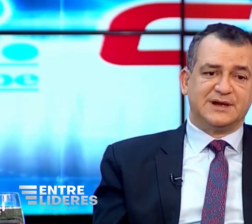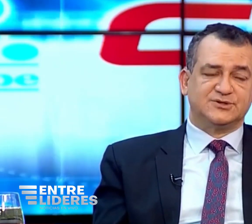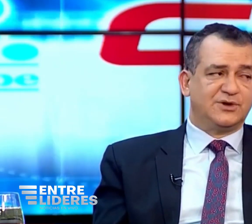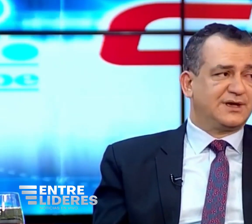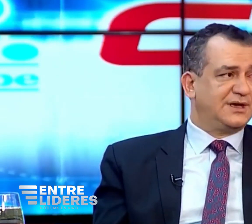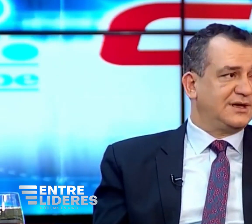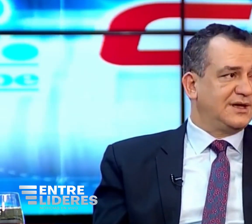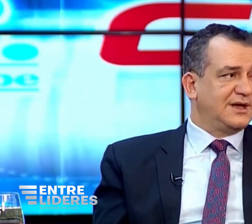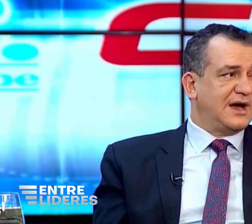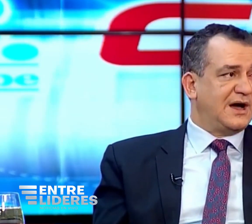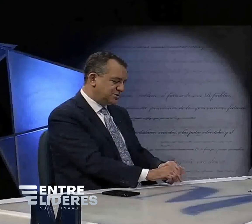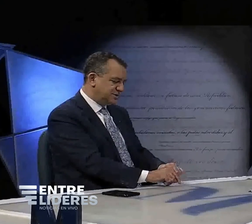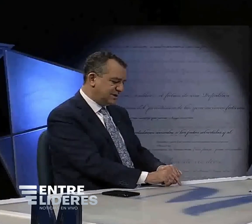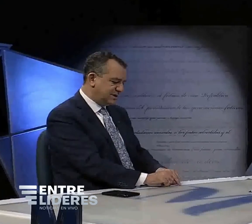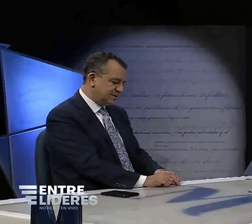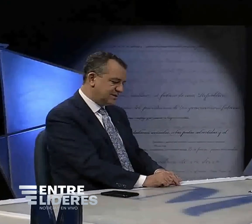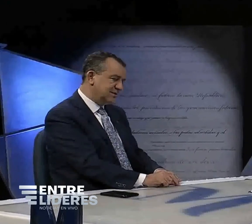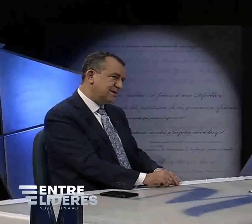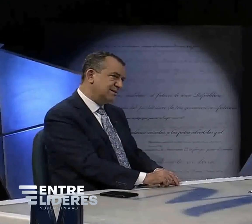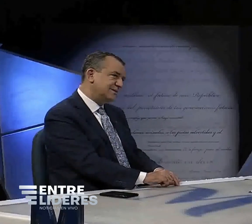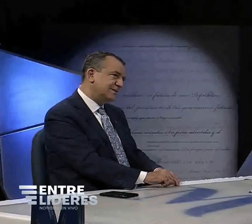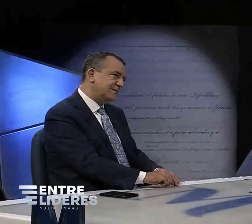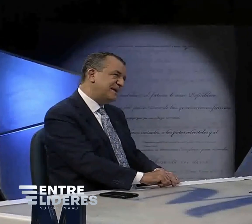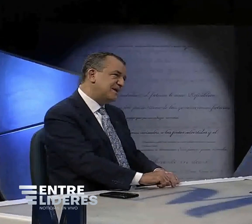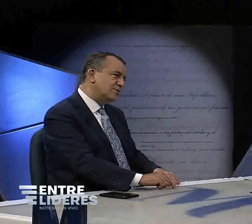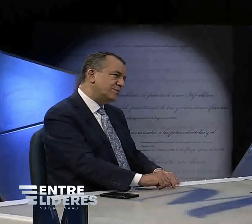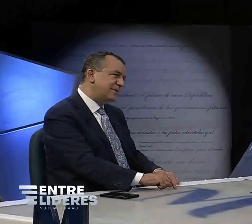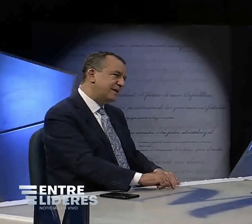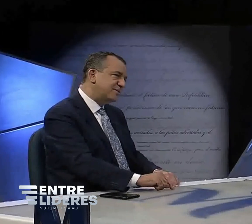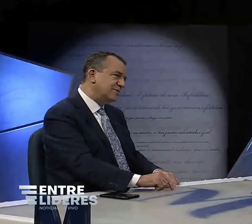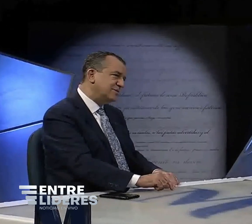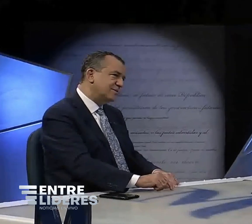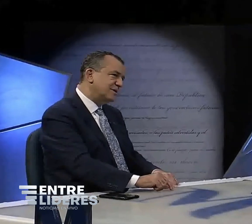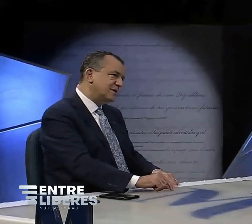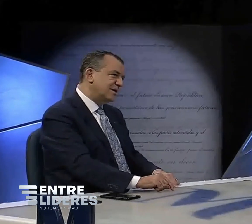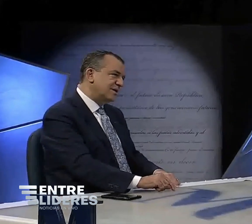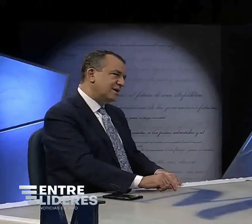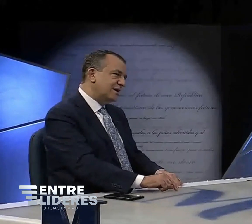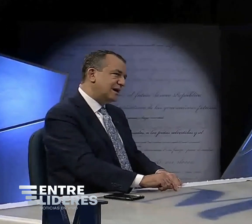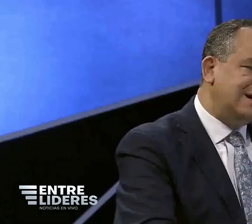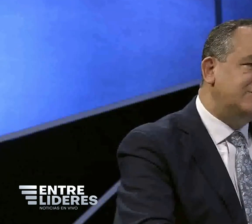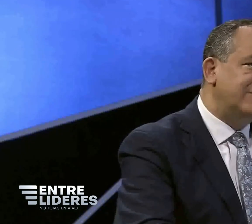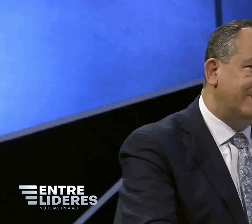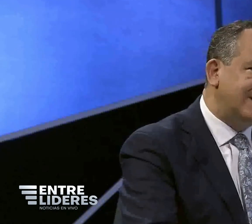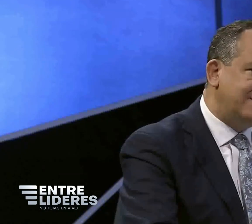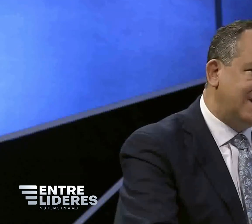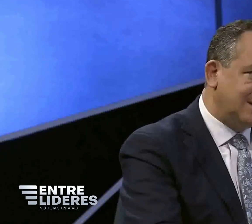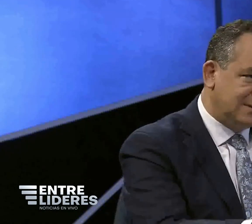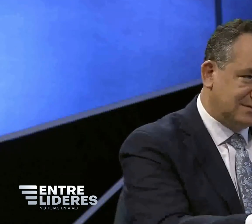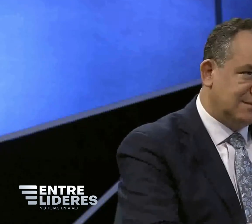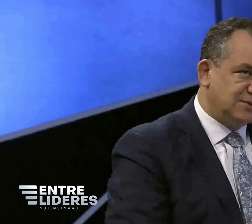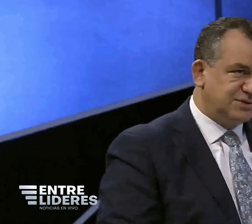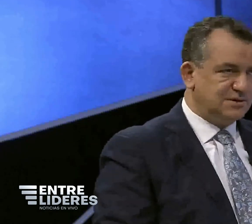que la ley establece topes de gastos para candidatura y una sanción pecuniaria para los candidatos que se excedan en más de 5% de los